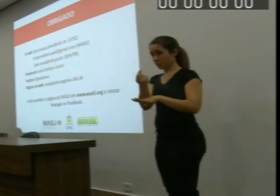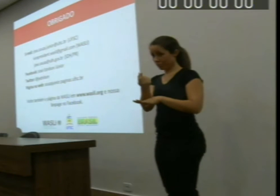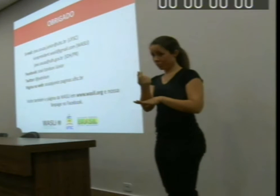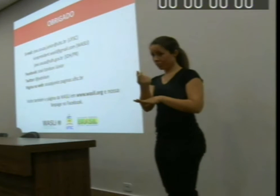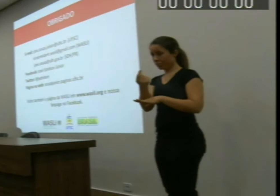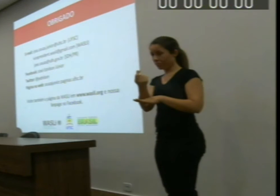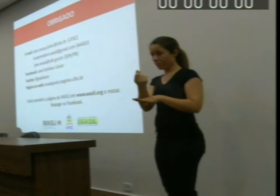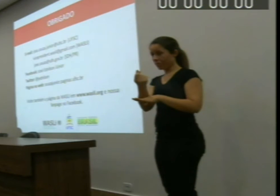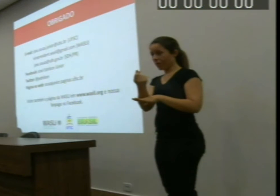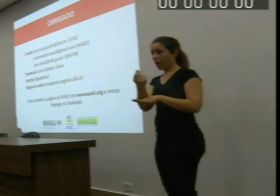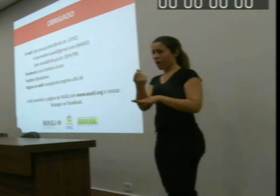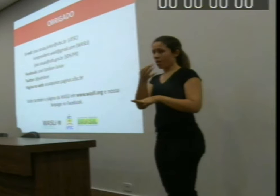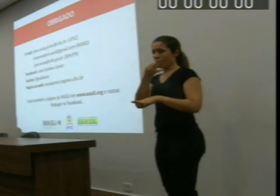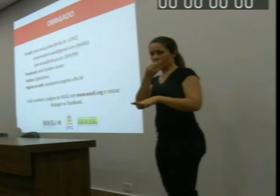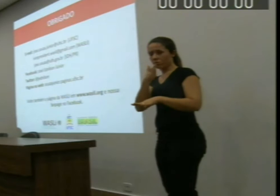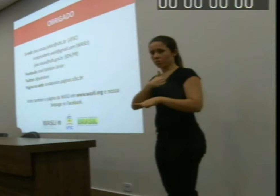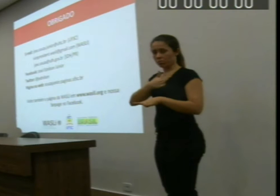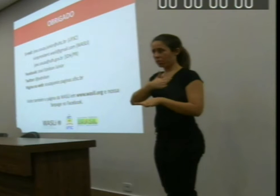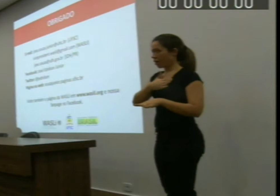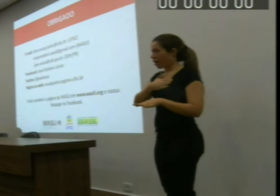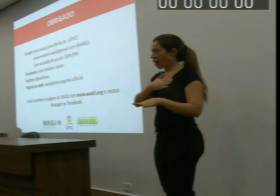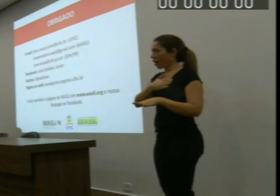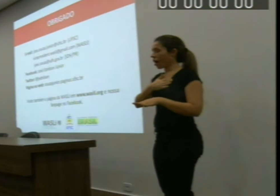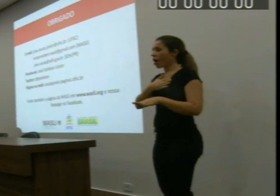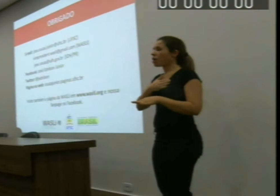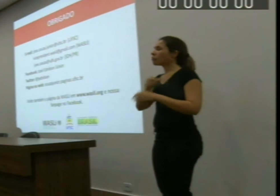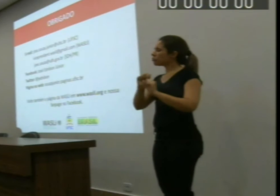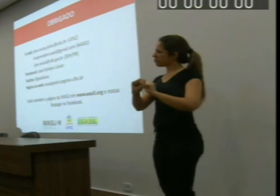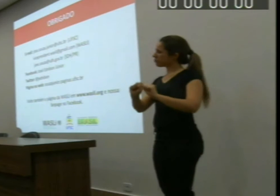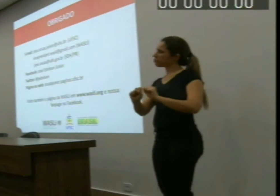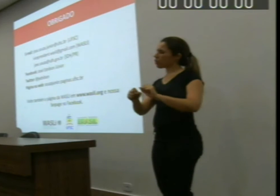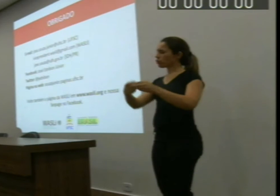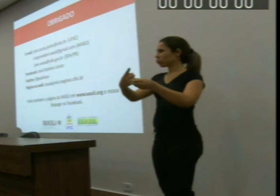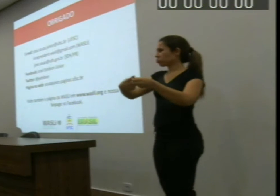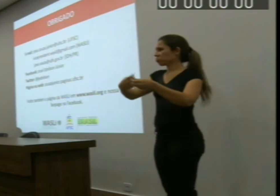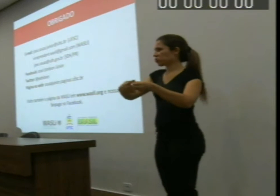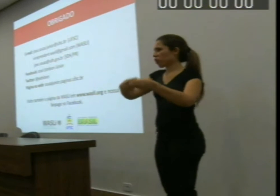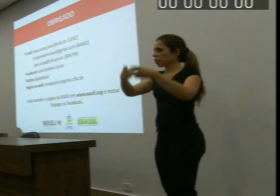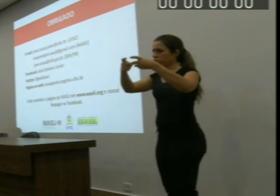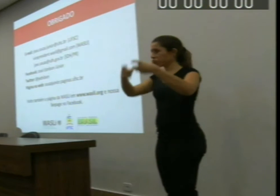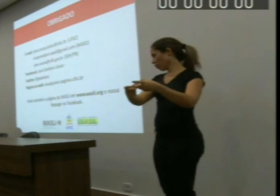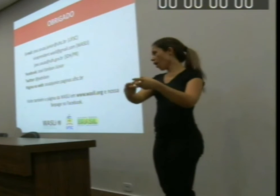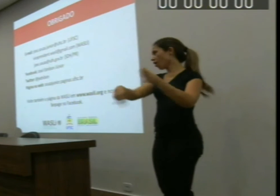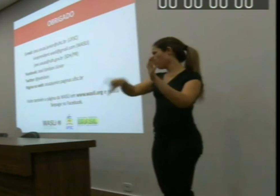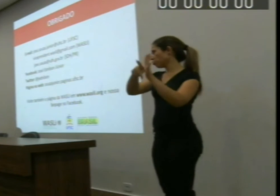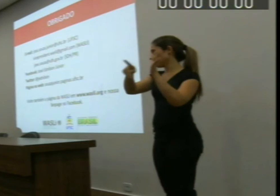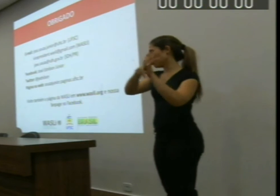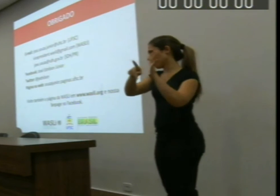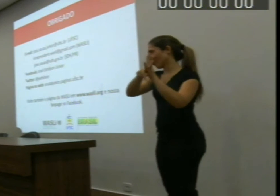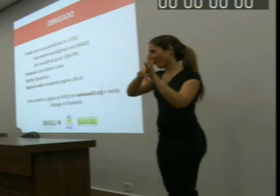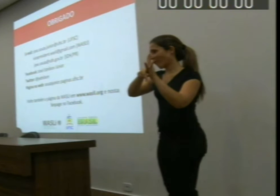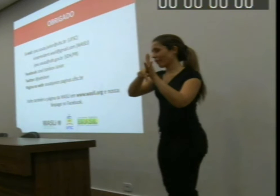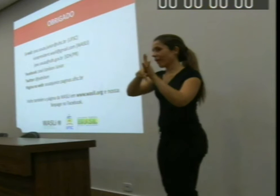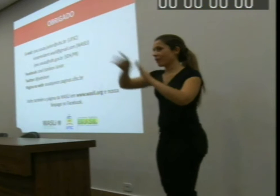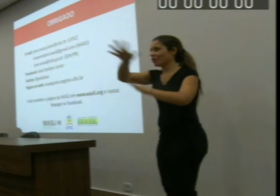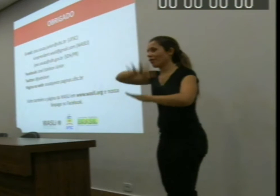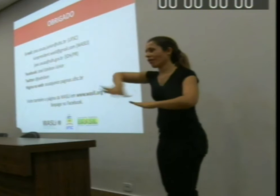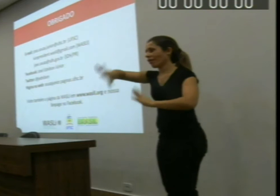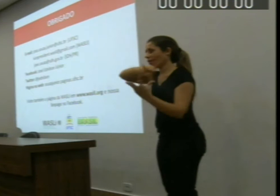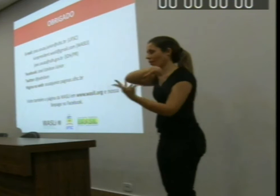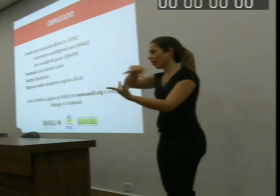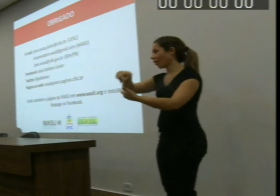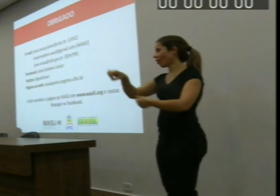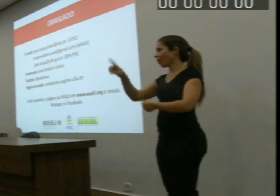locais não deve haver uma tabela Nacional porque as realidades também são locais a economia também é determinada por